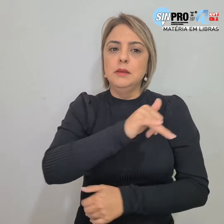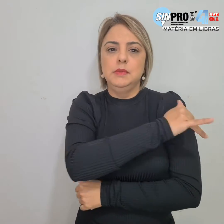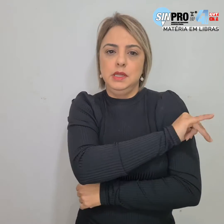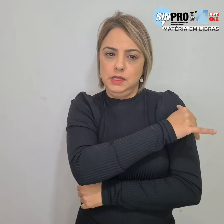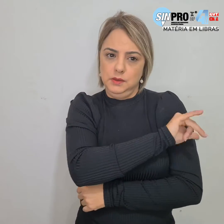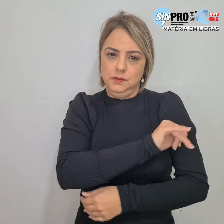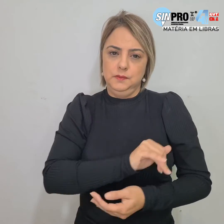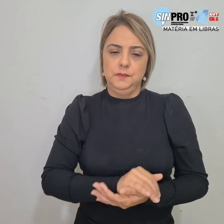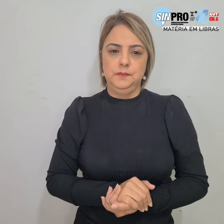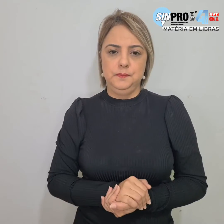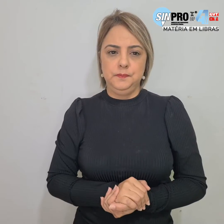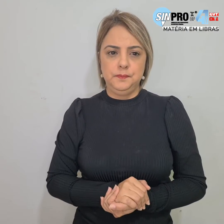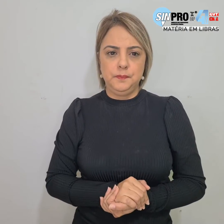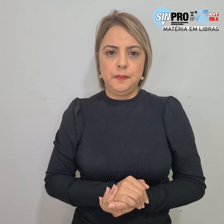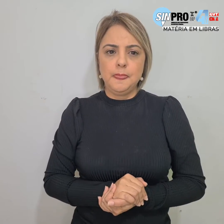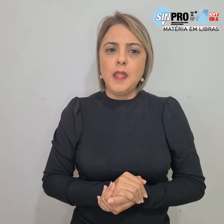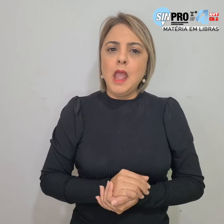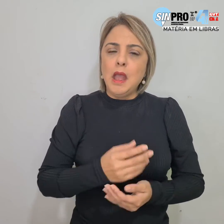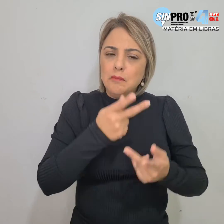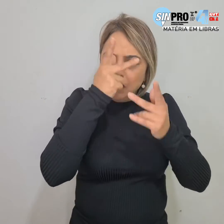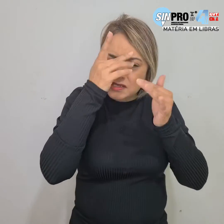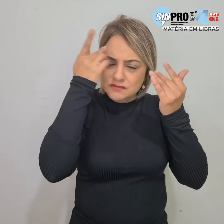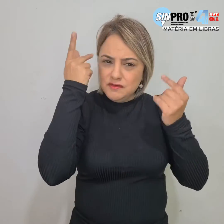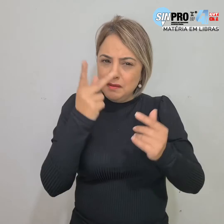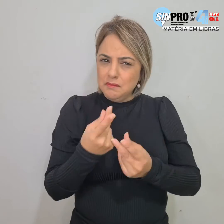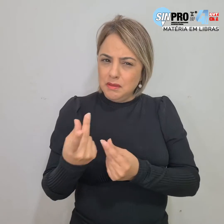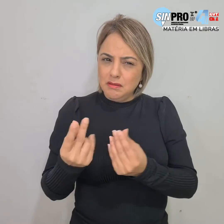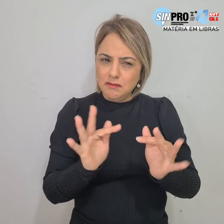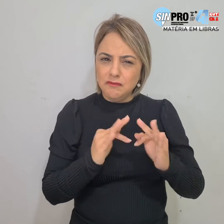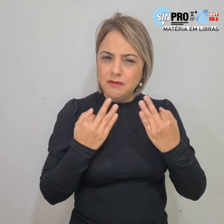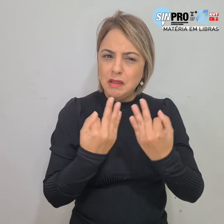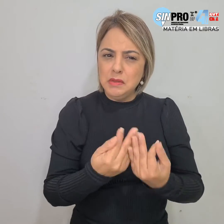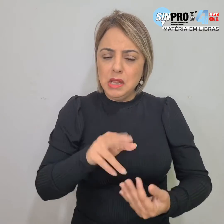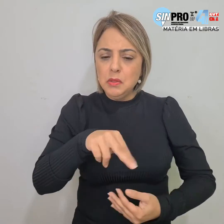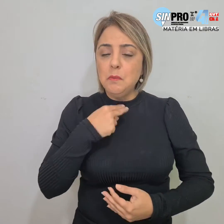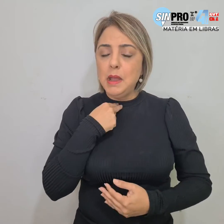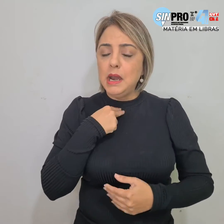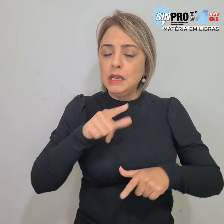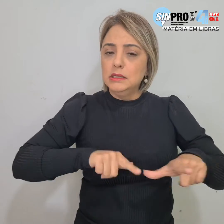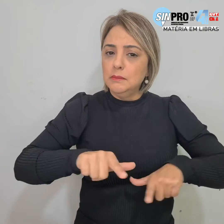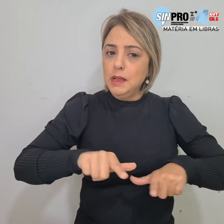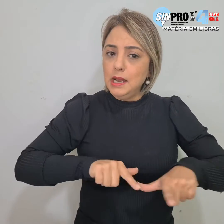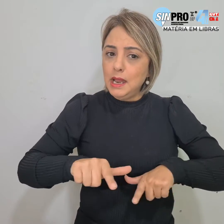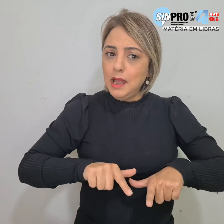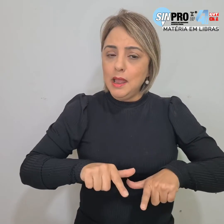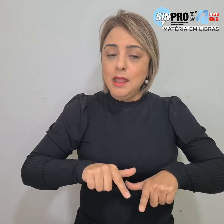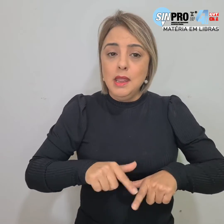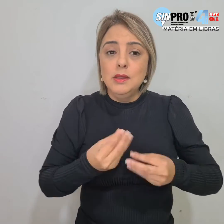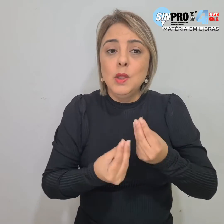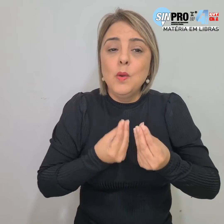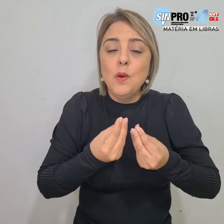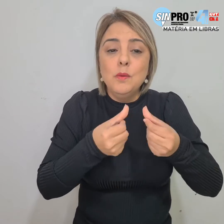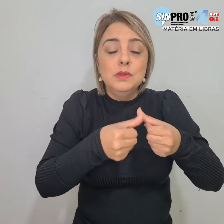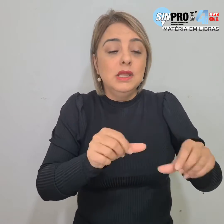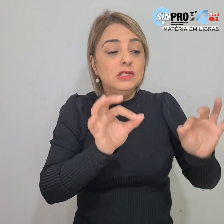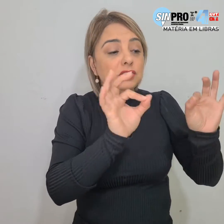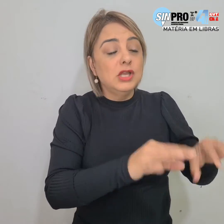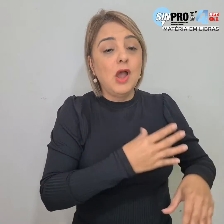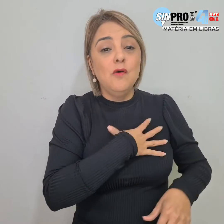Muitas famílias trabalhadoras nunca pararam suas atividades e não têm sequer onde deixar os filhos. As pessoas não